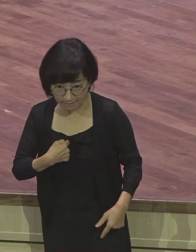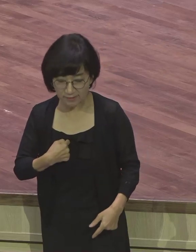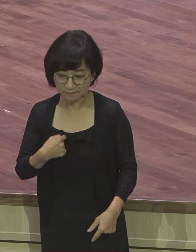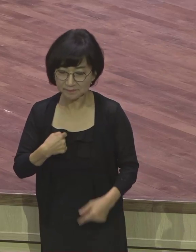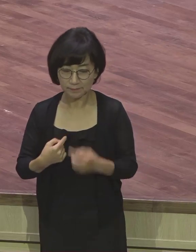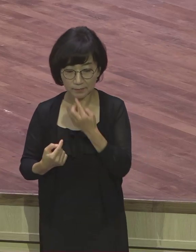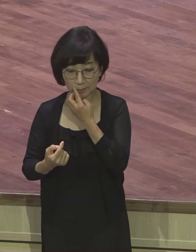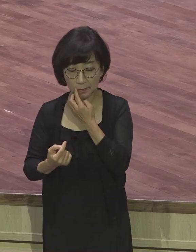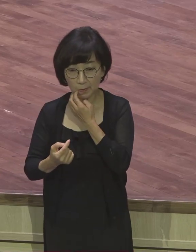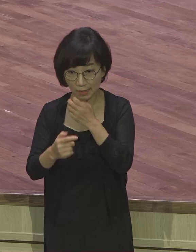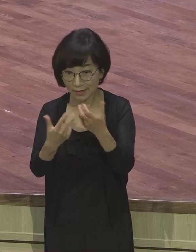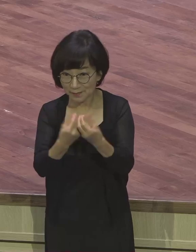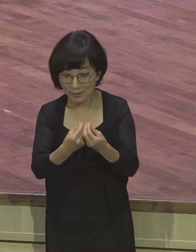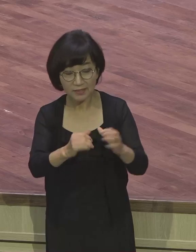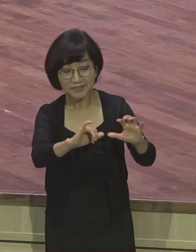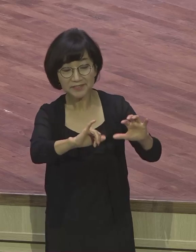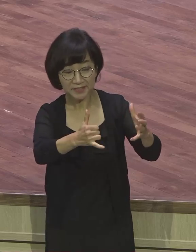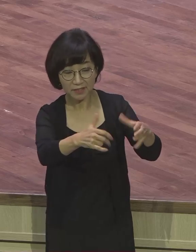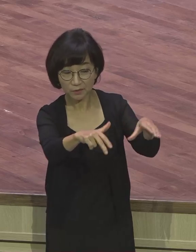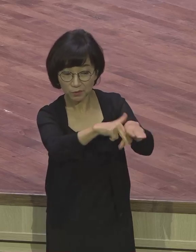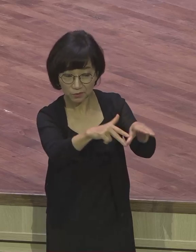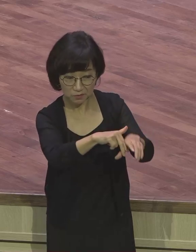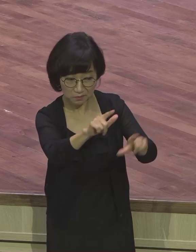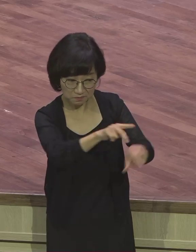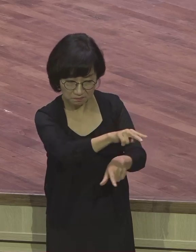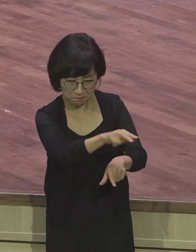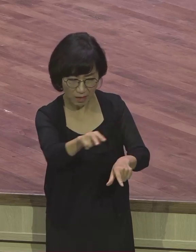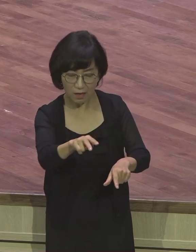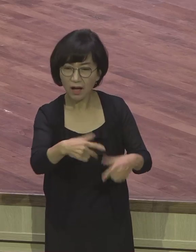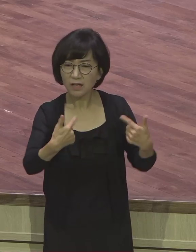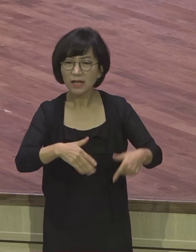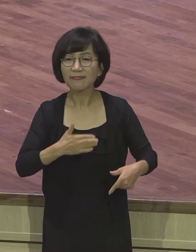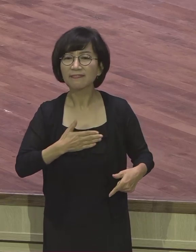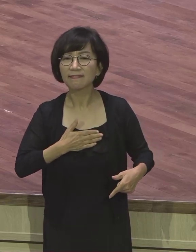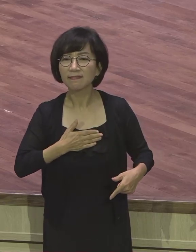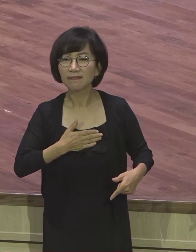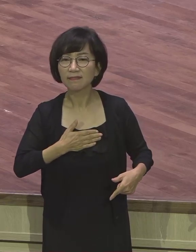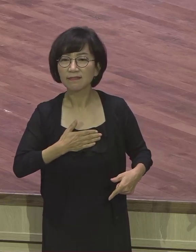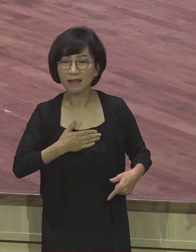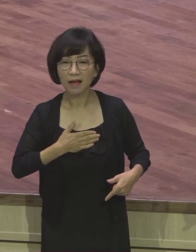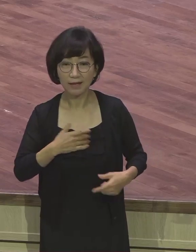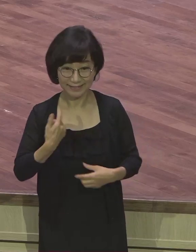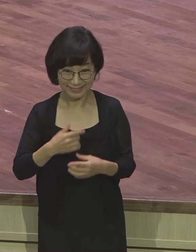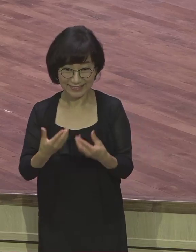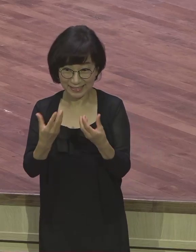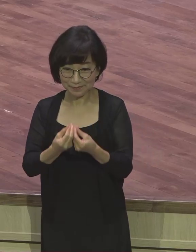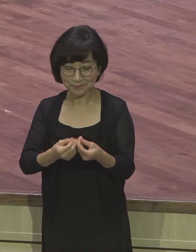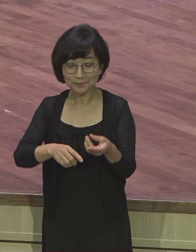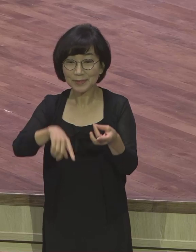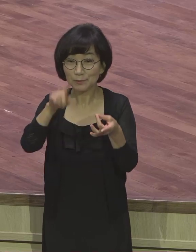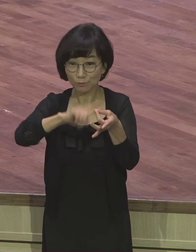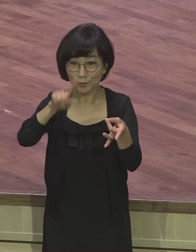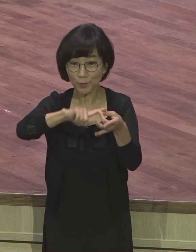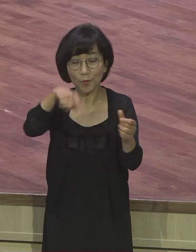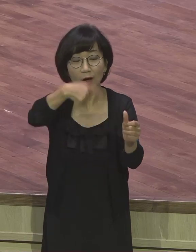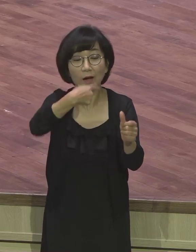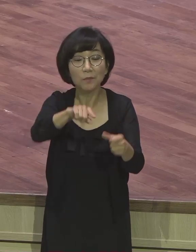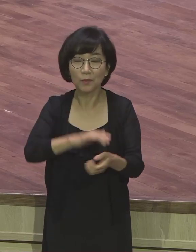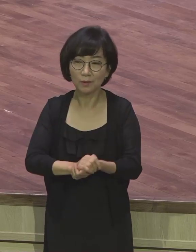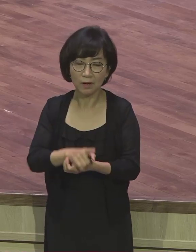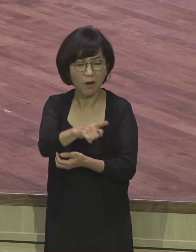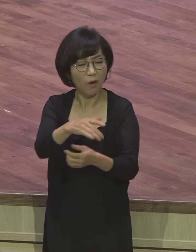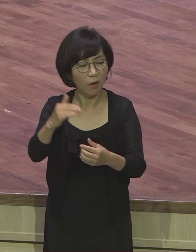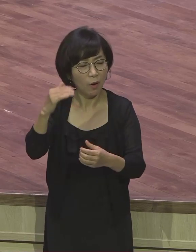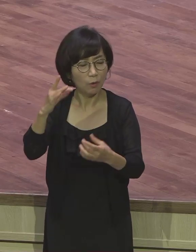세상 종교는 전부 다 뭐요? 나 중심이에요. 세상 종교는 다 그래. 불교는 뭐요? 너가 부처가 되라. 네 에이지가